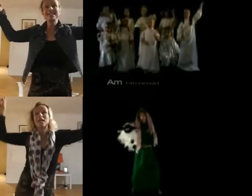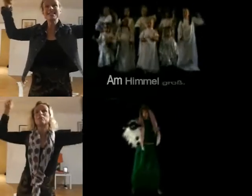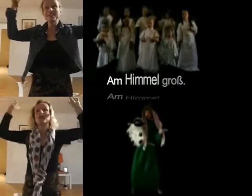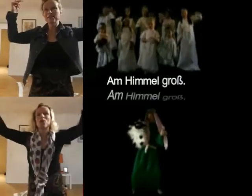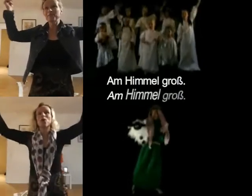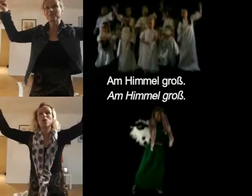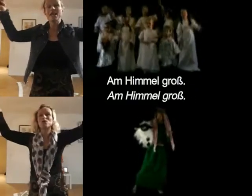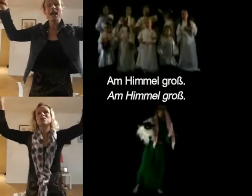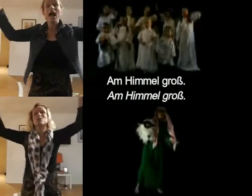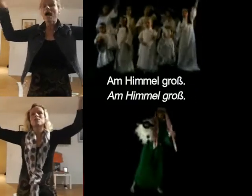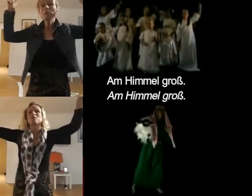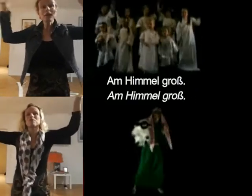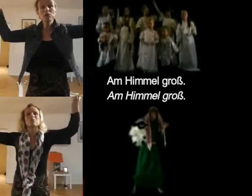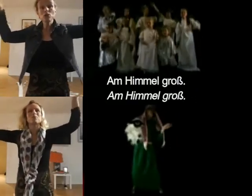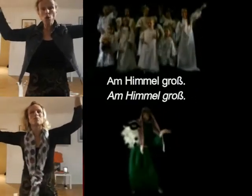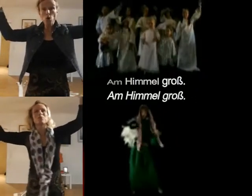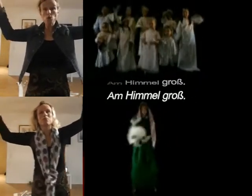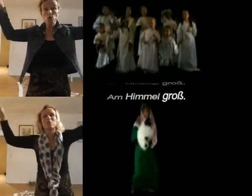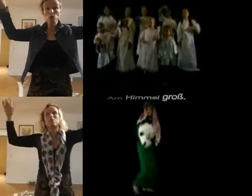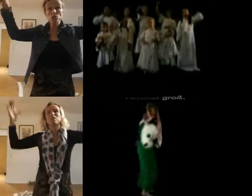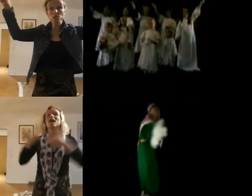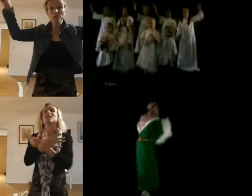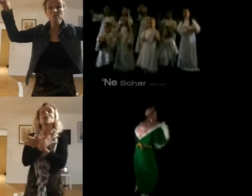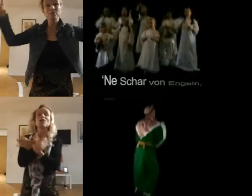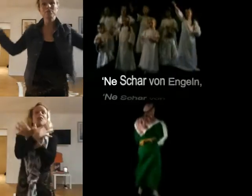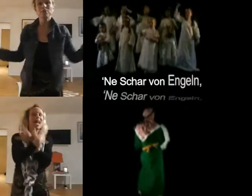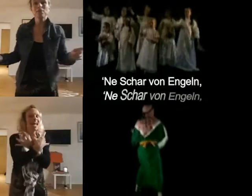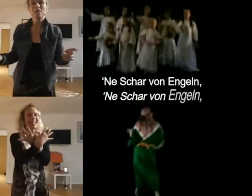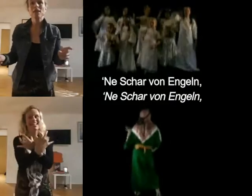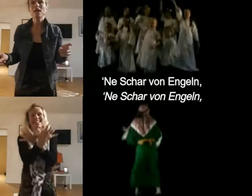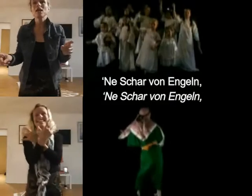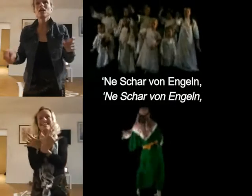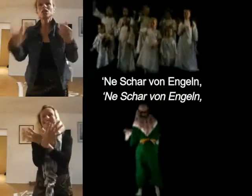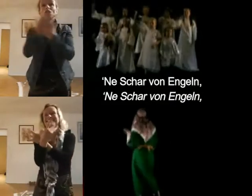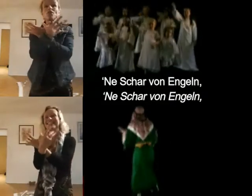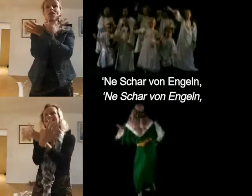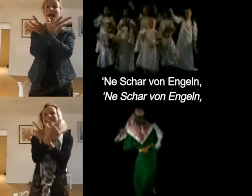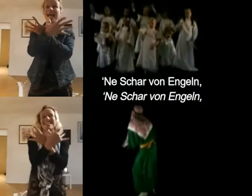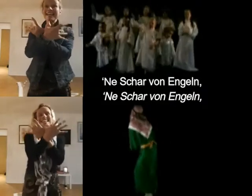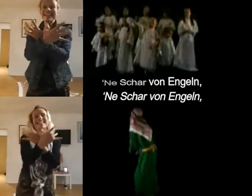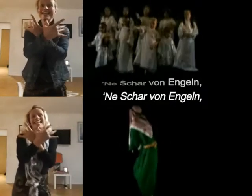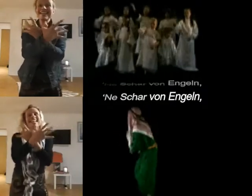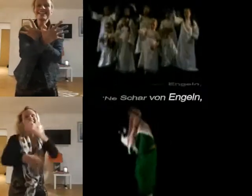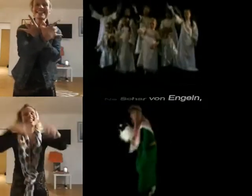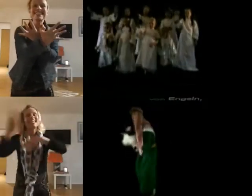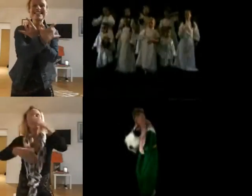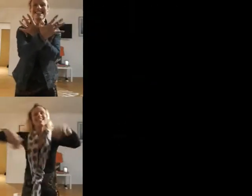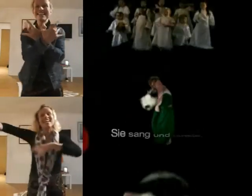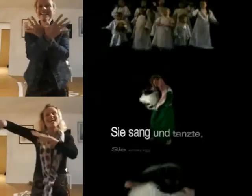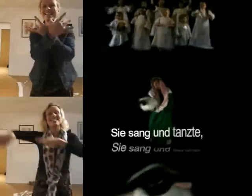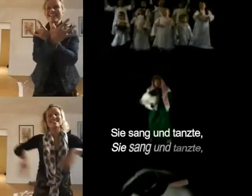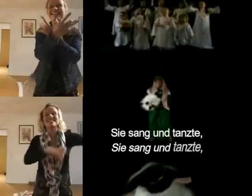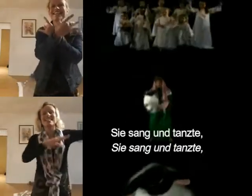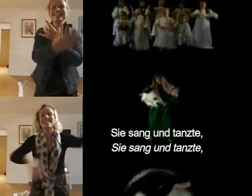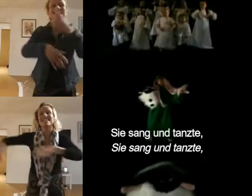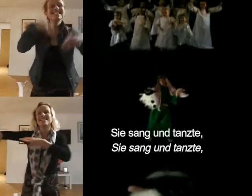Im Himmel groß Im Himmel groß Bischof von Engel Bischof Bischof von Engel Sie sah und